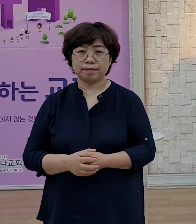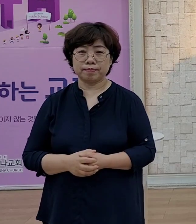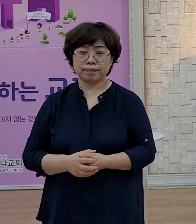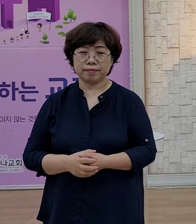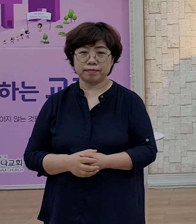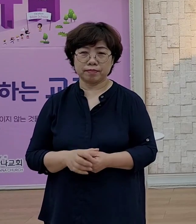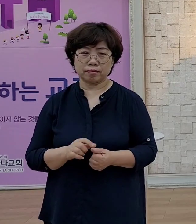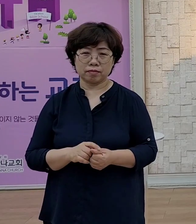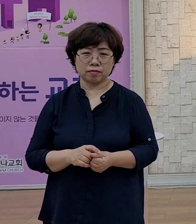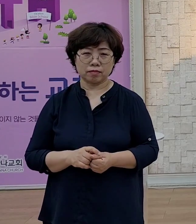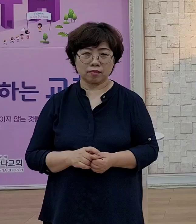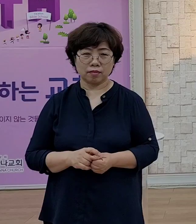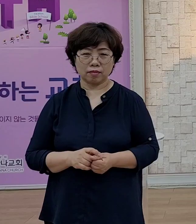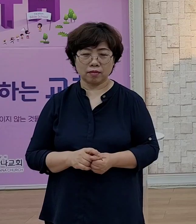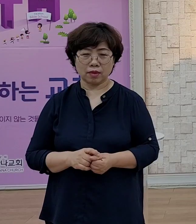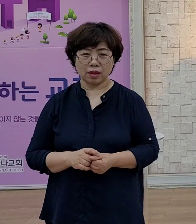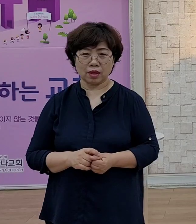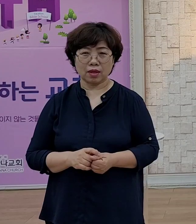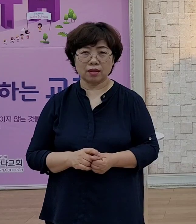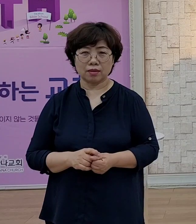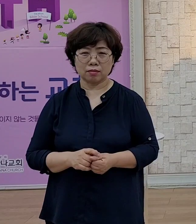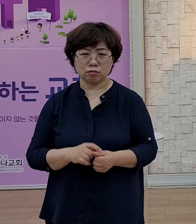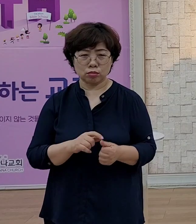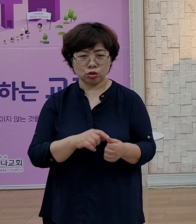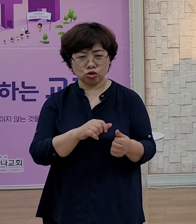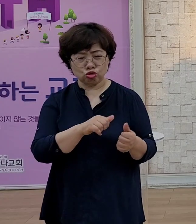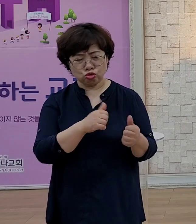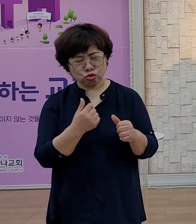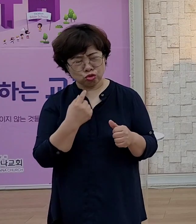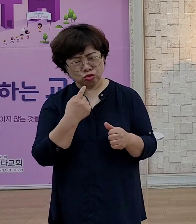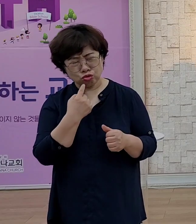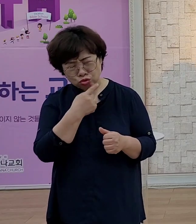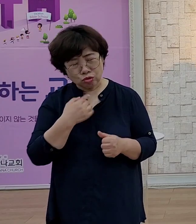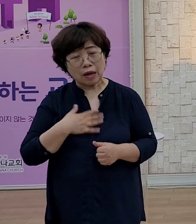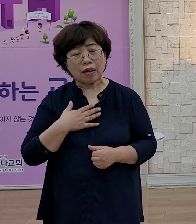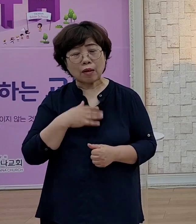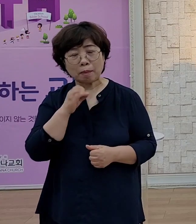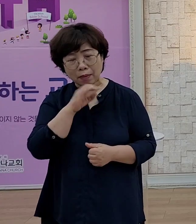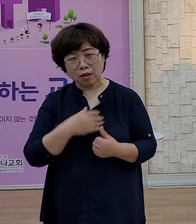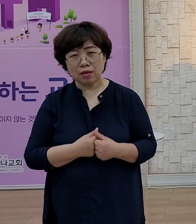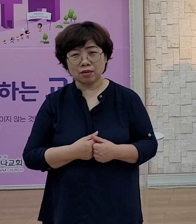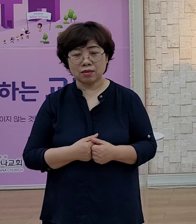이게 인생이에요. 걔 오늘 죽는 줄 알았대. 그래서 제가 그랬어.